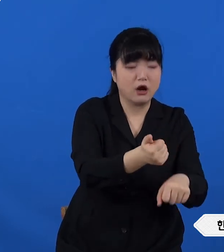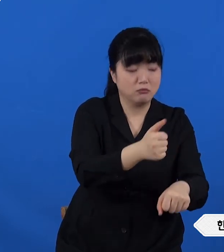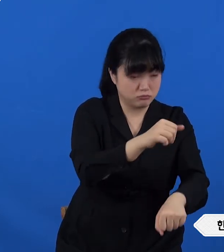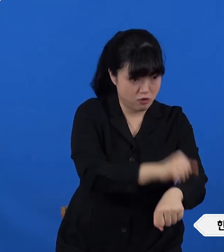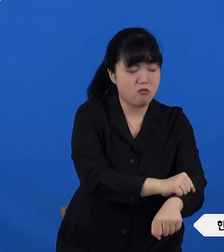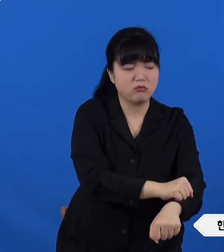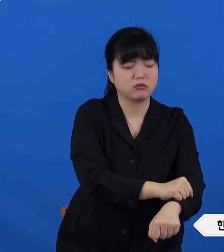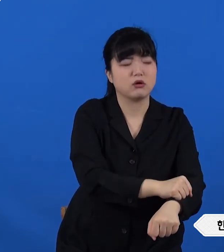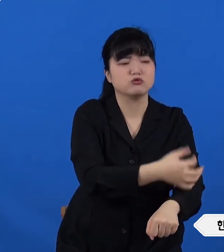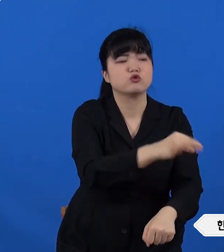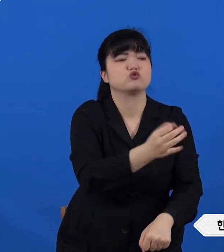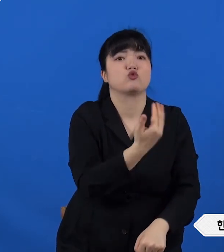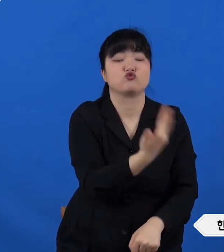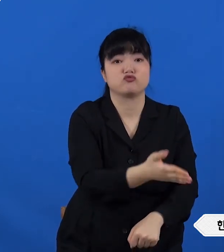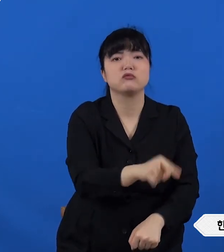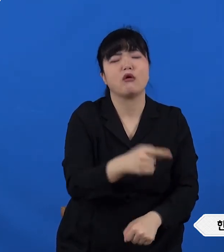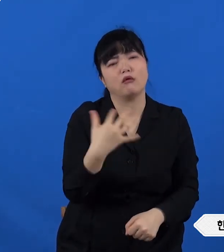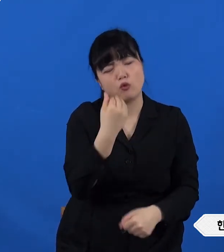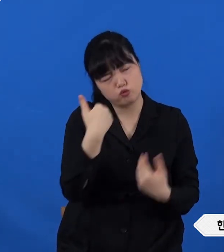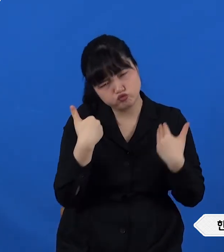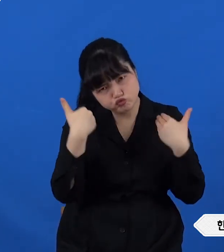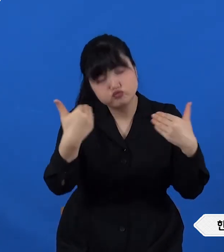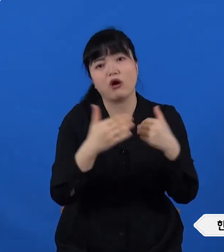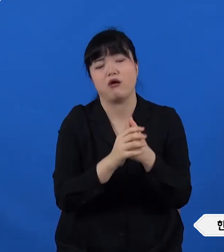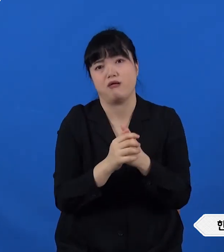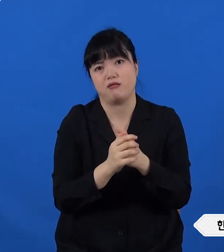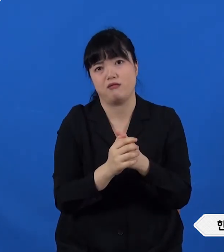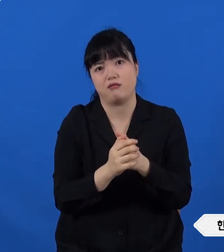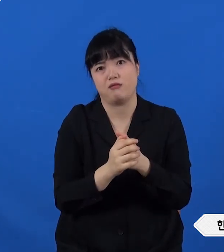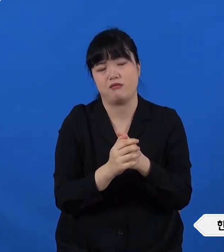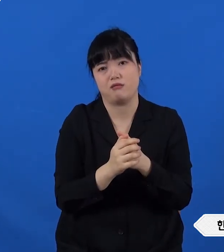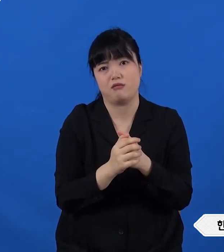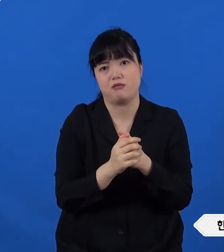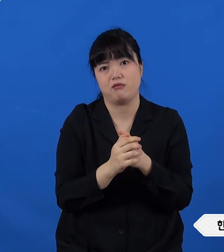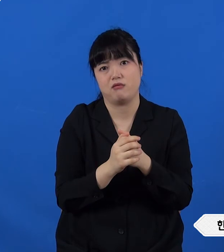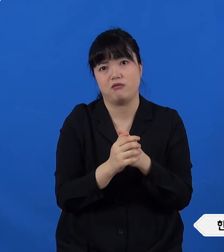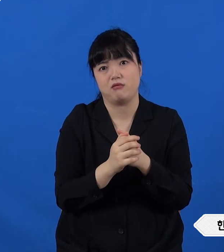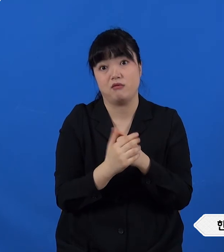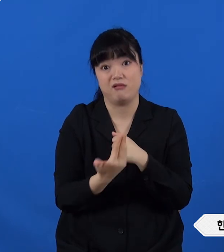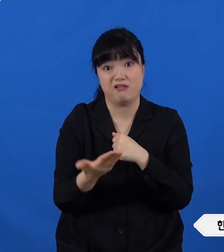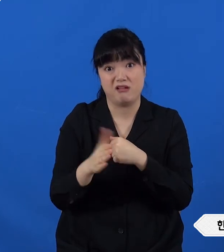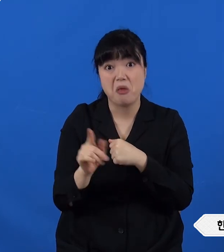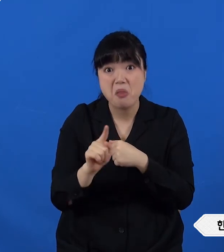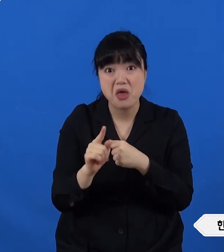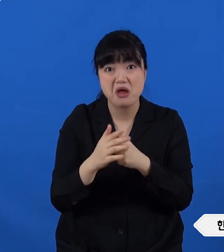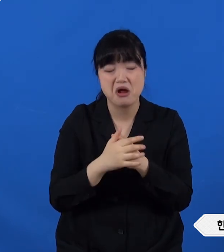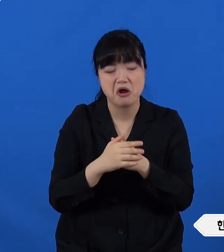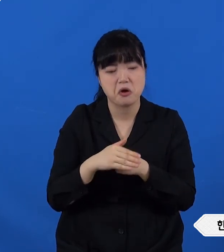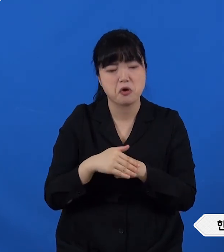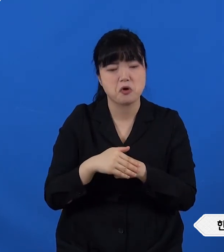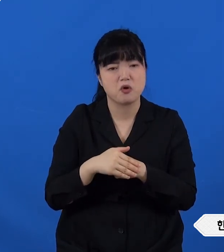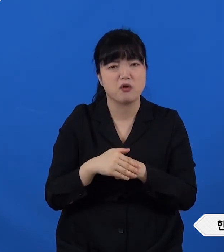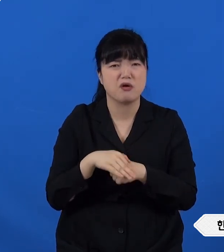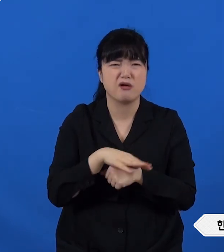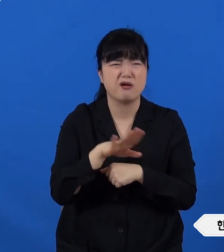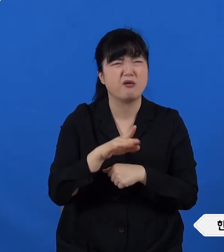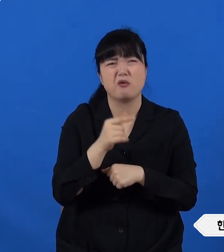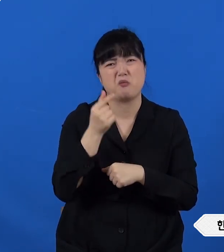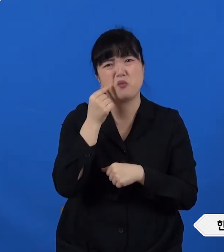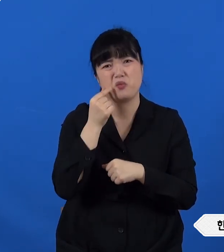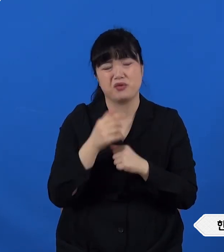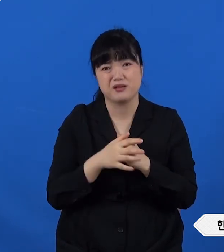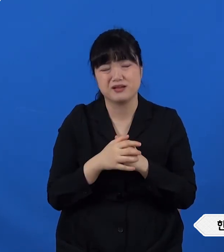그것이 성숙한 태도고 성숙한 민주주의 아니겠습니까? 그런데 우리는 그러지를 못할 때가